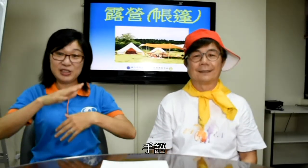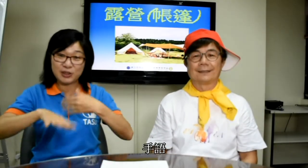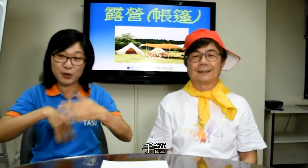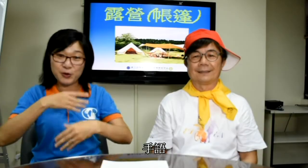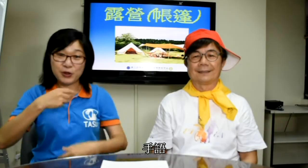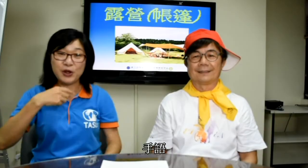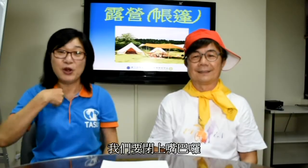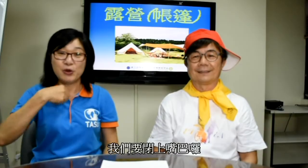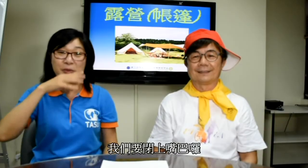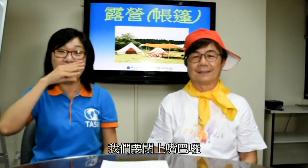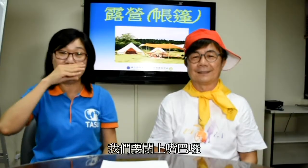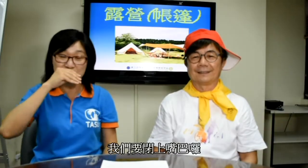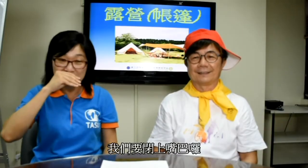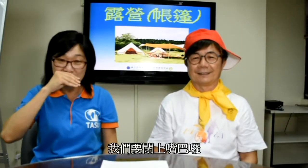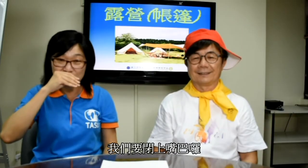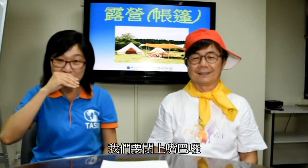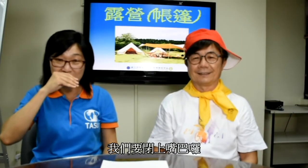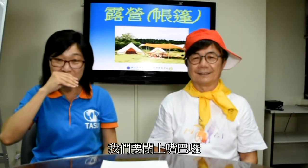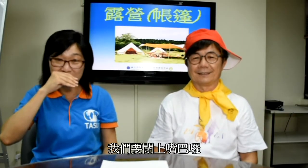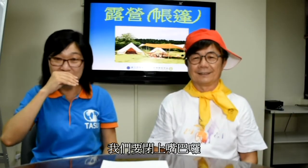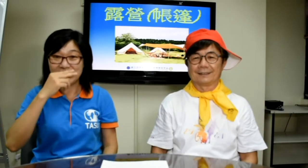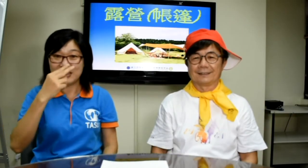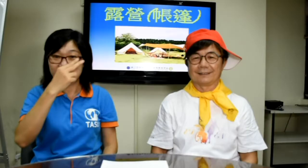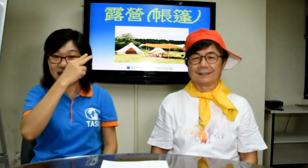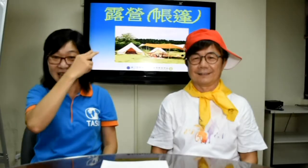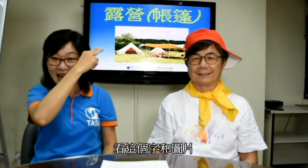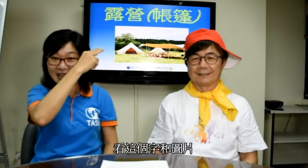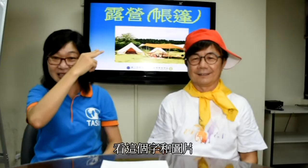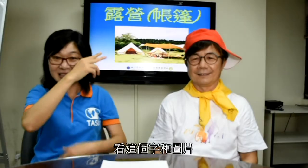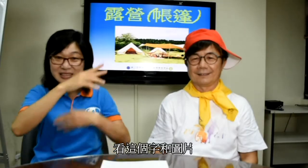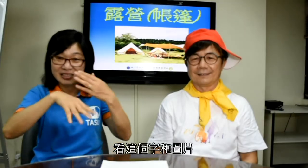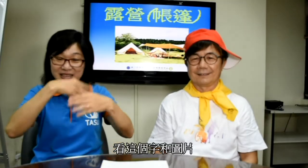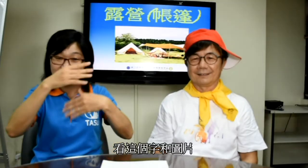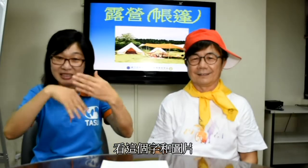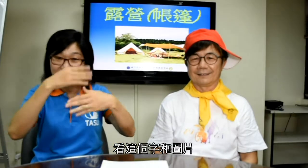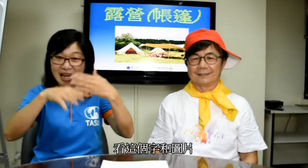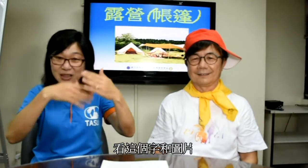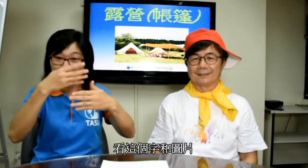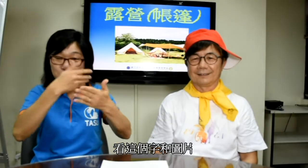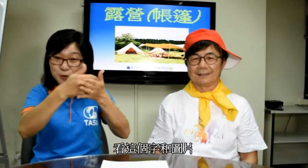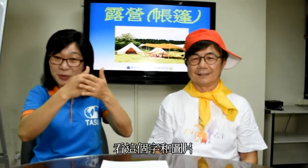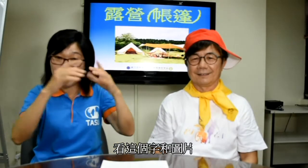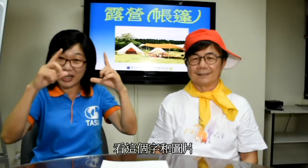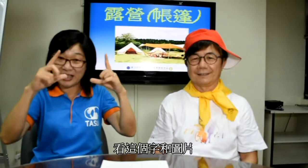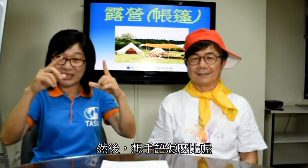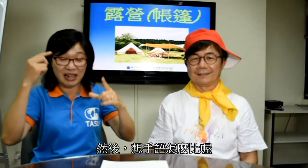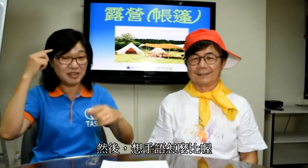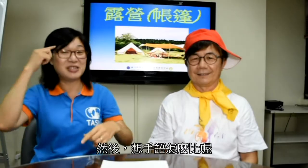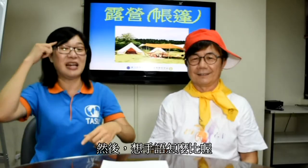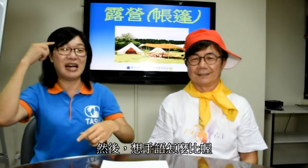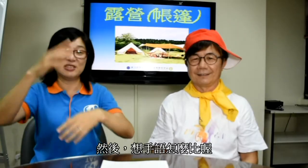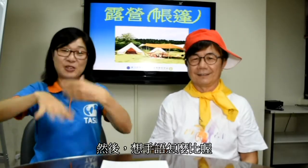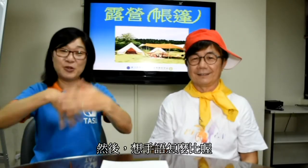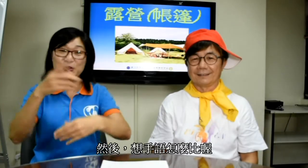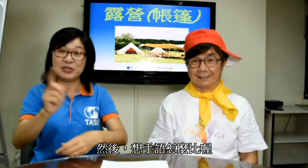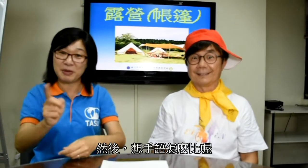手语，我们要闭上嘴巴咯，看这个字和图片，然后想手语怎么比